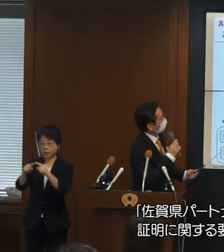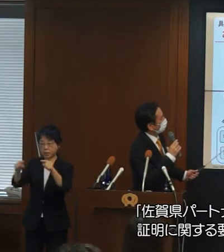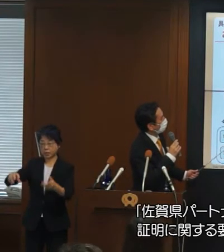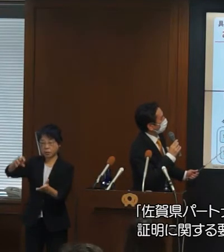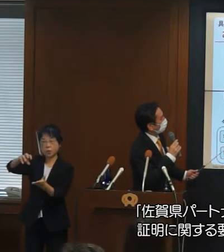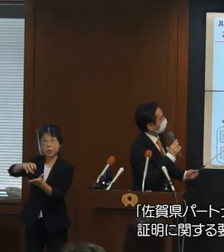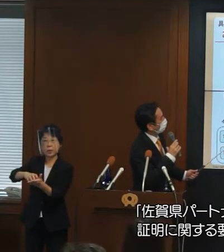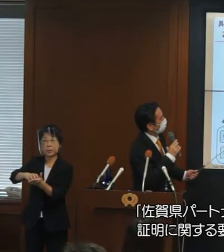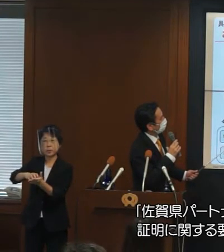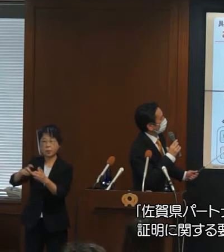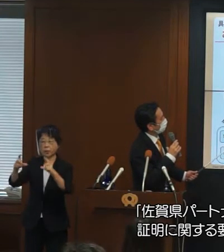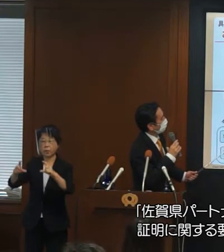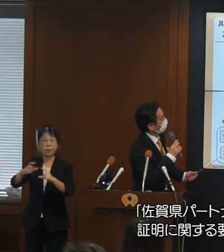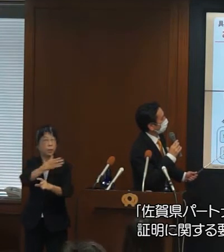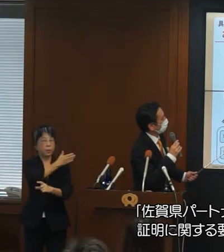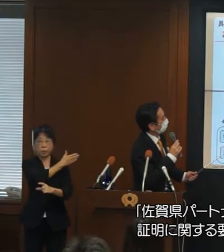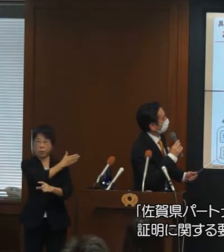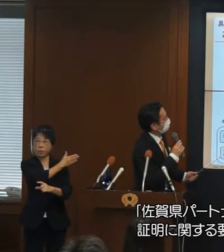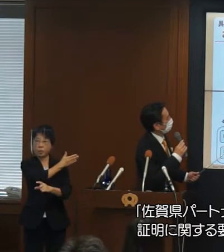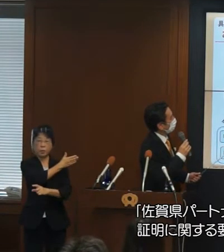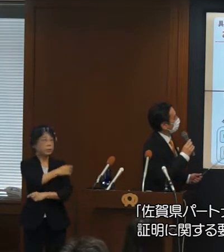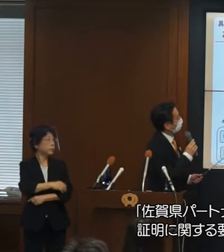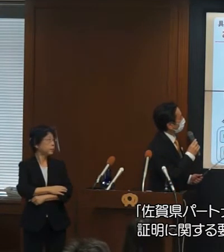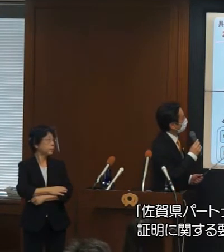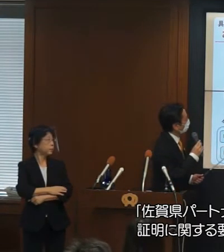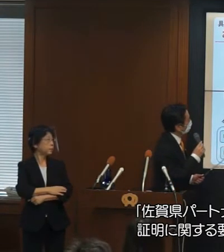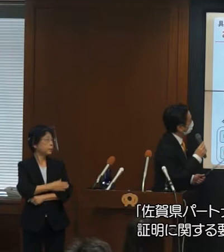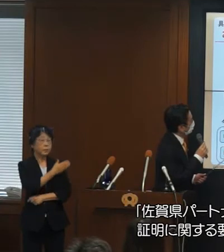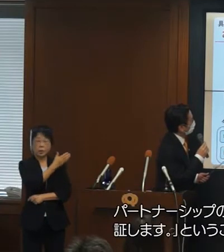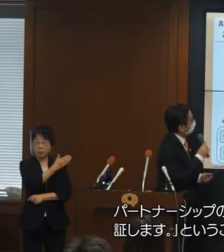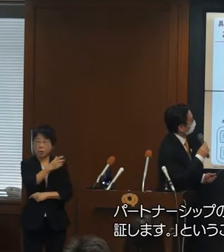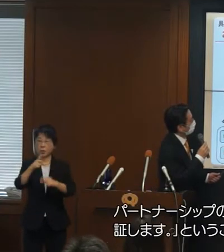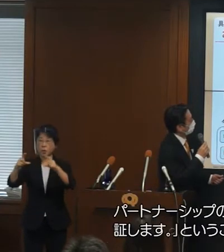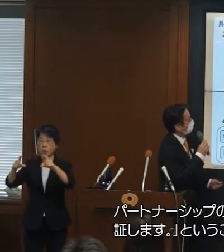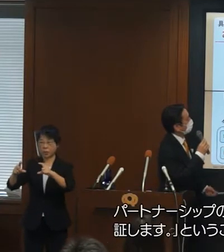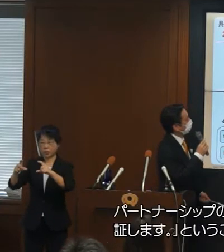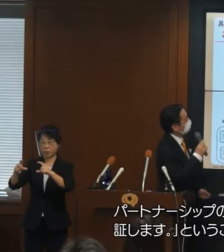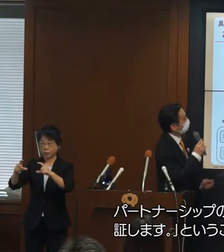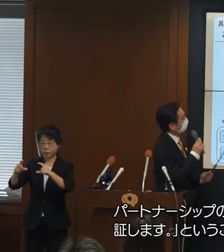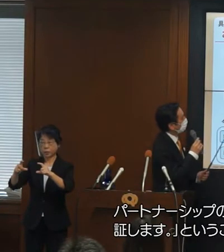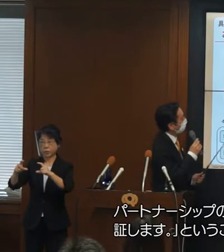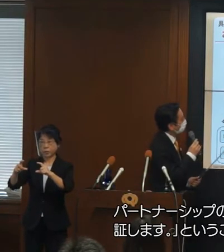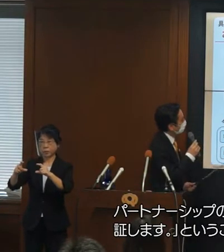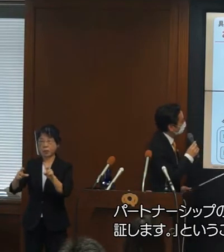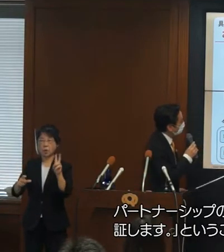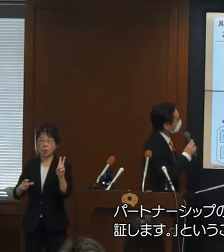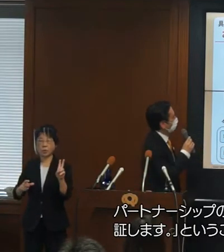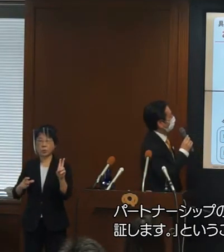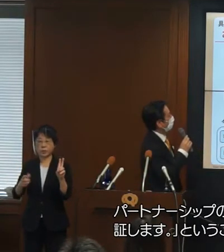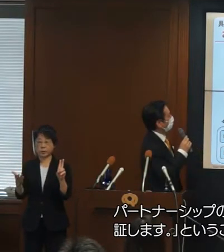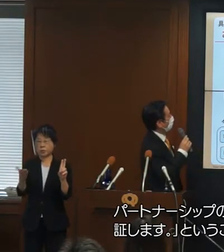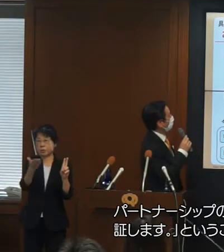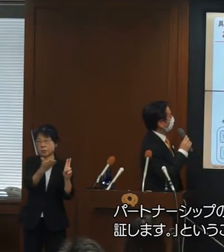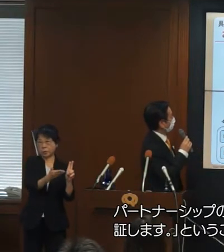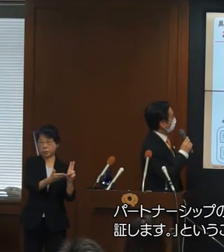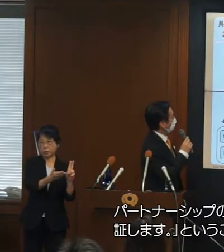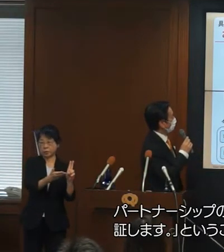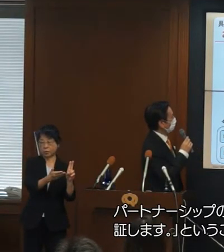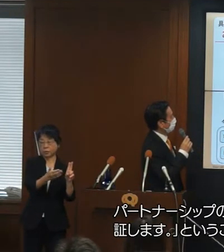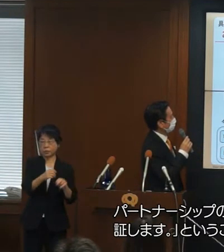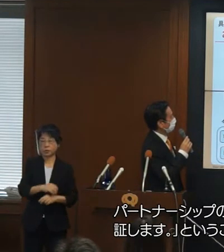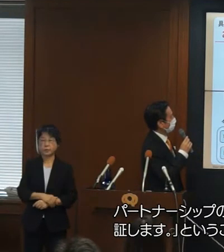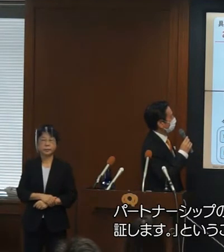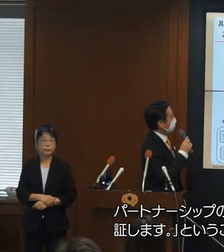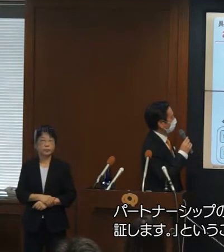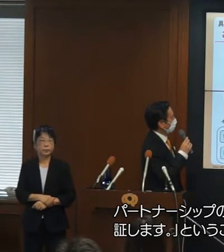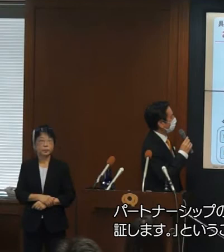佐賀県パートナーシップの宣誓の証明に関する要項の規定に基づきパートナーシップの宣誓をされたことを称しますということで